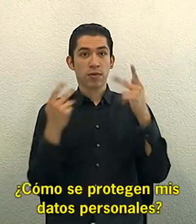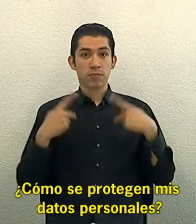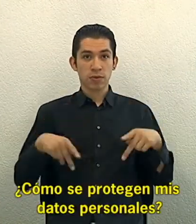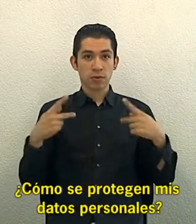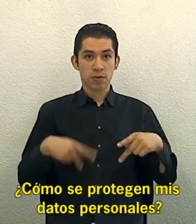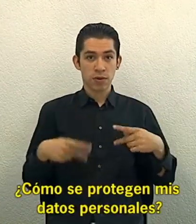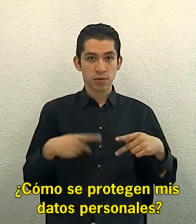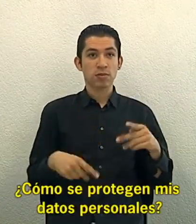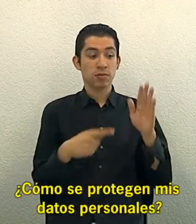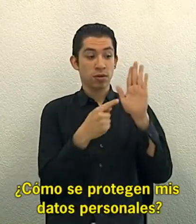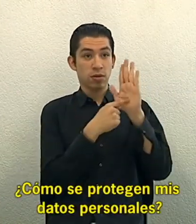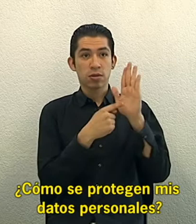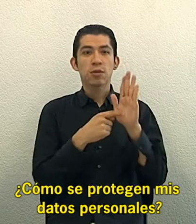cómo se protegen mis datos personales